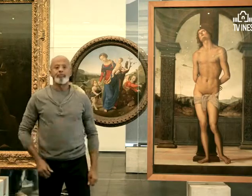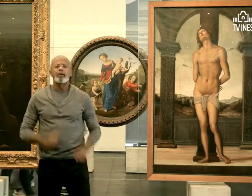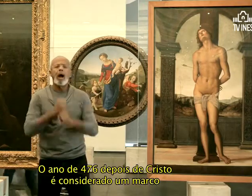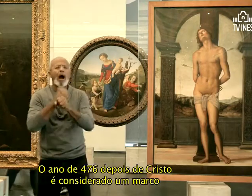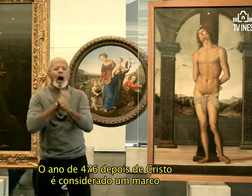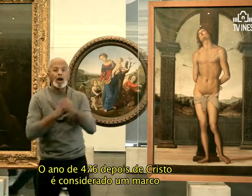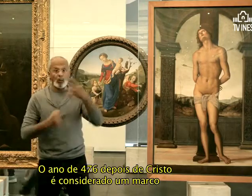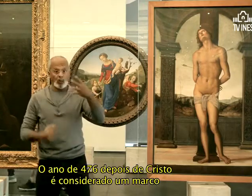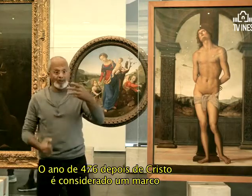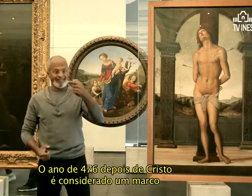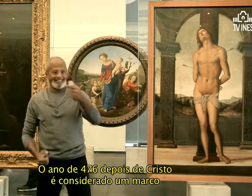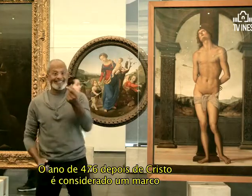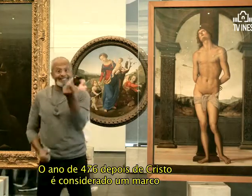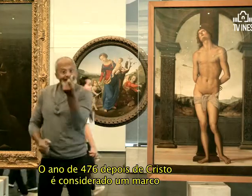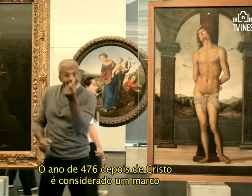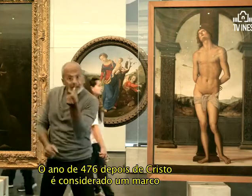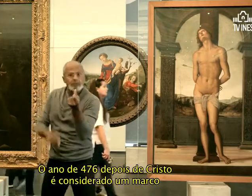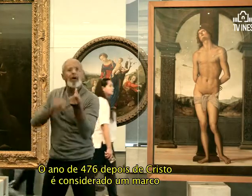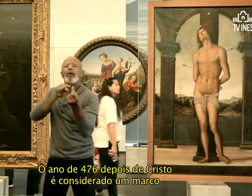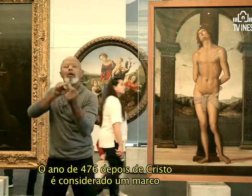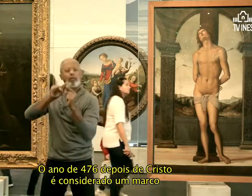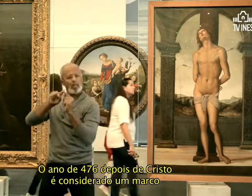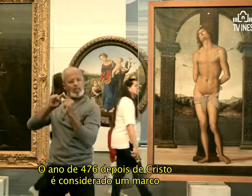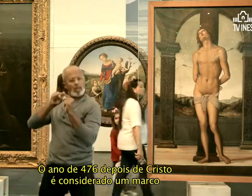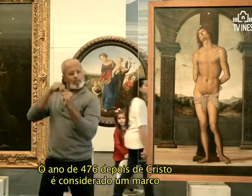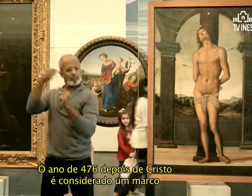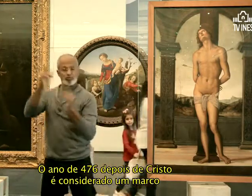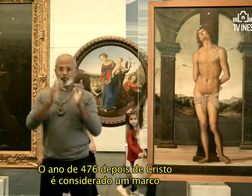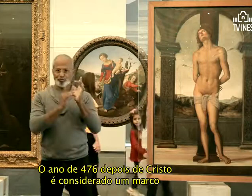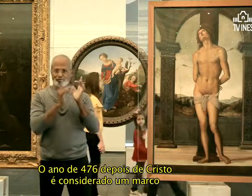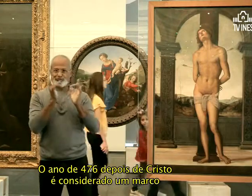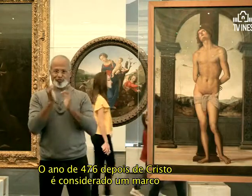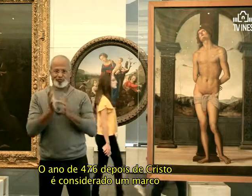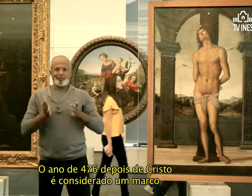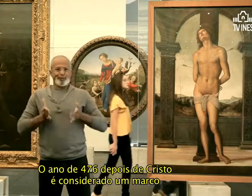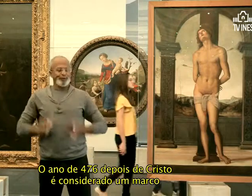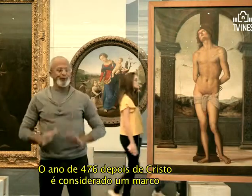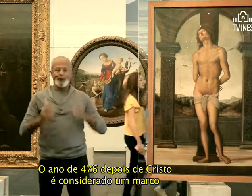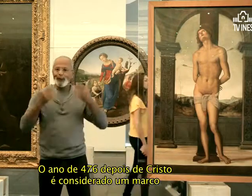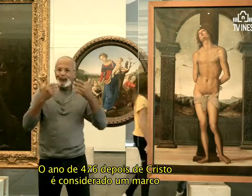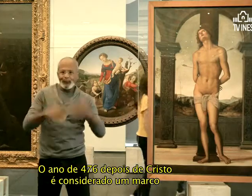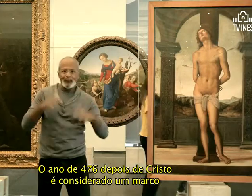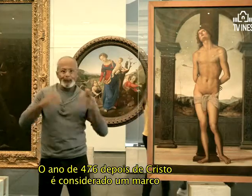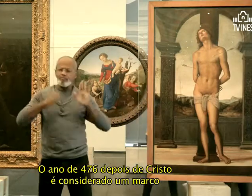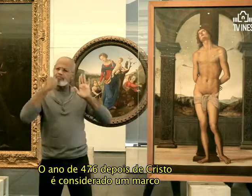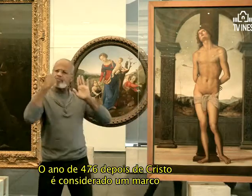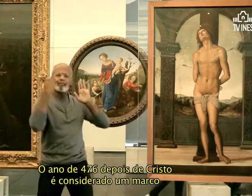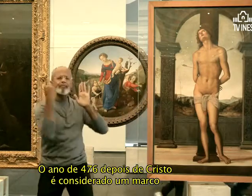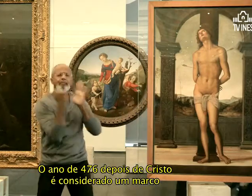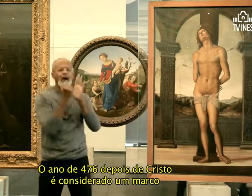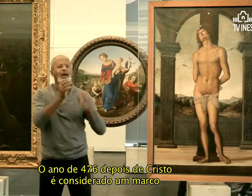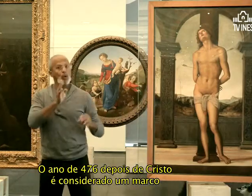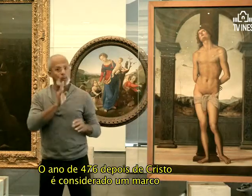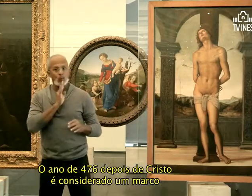O ano de 476 d.C. é considerado um marco